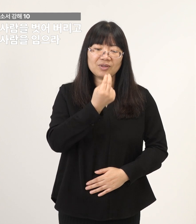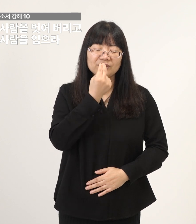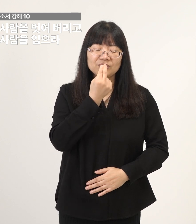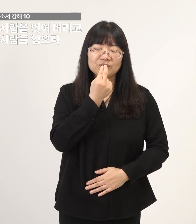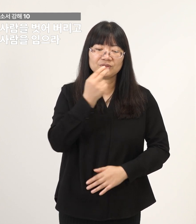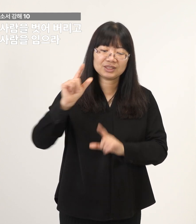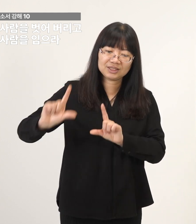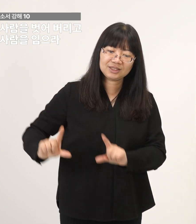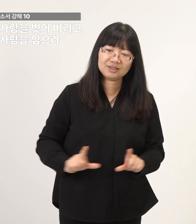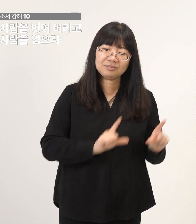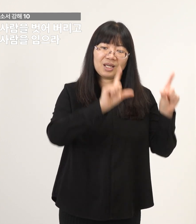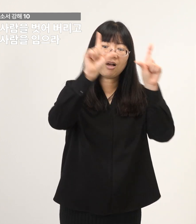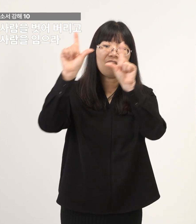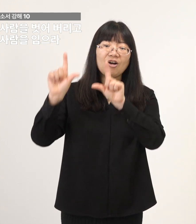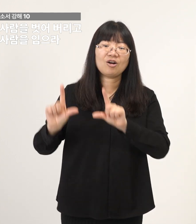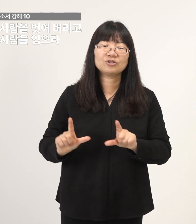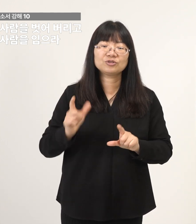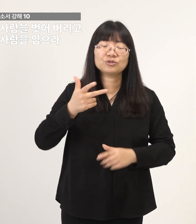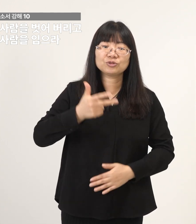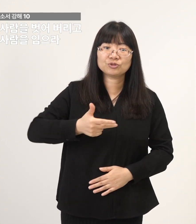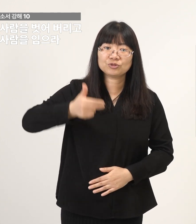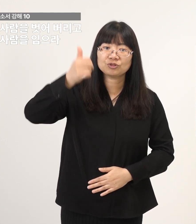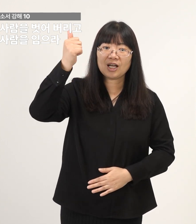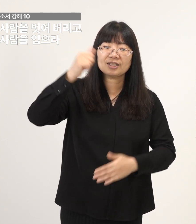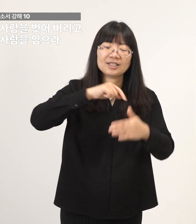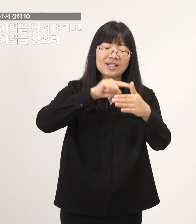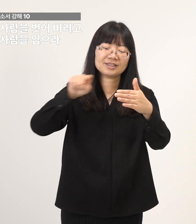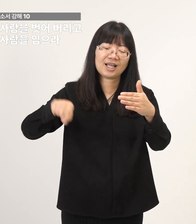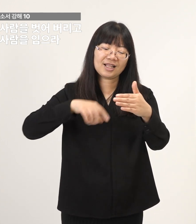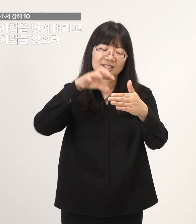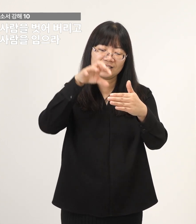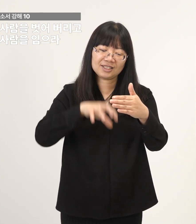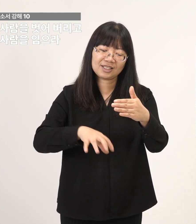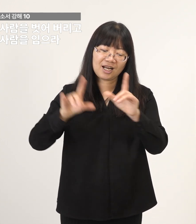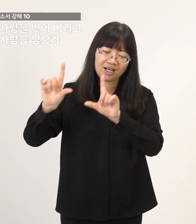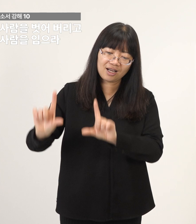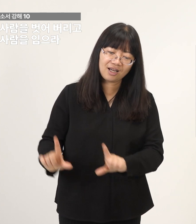영생을 누리며 주 안에